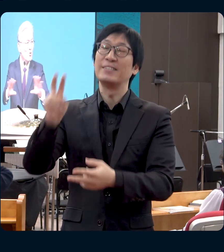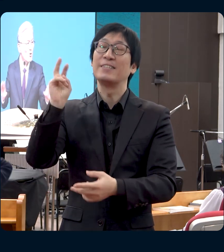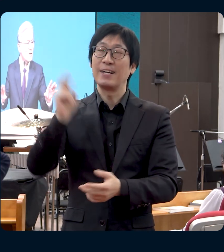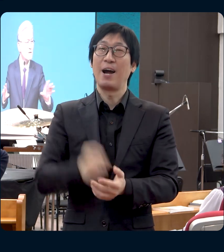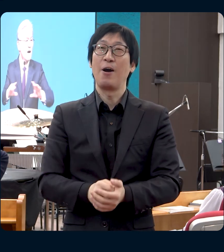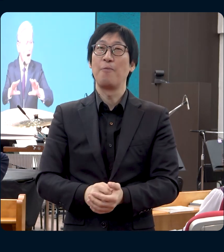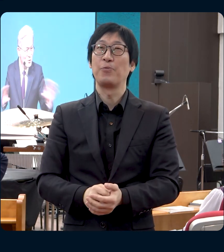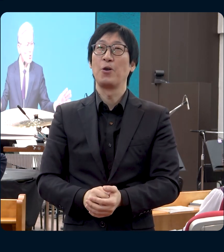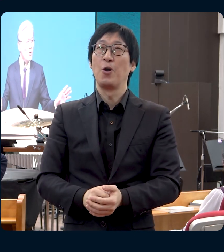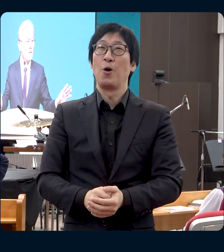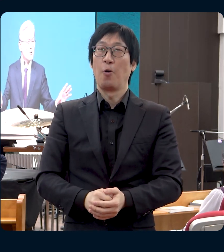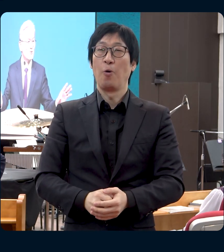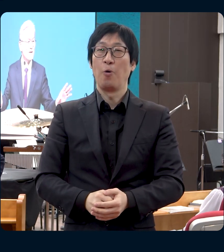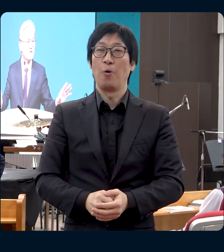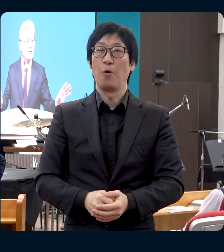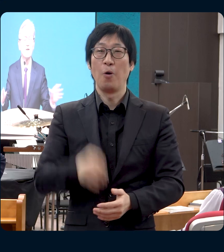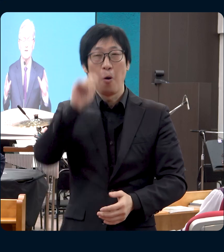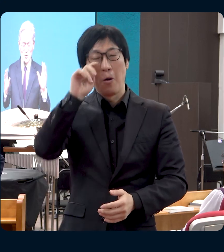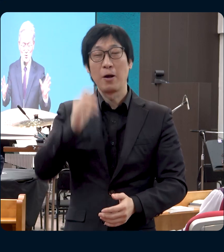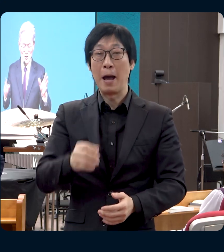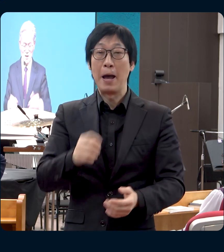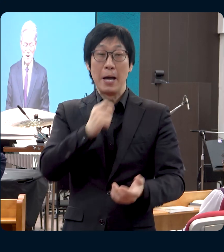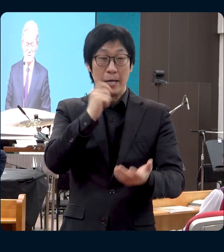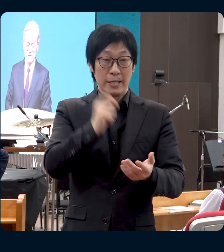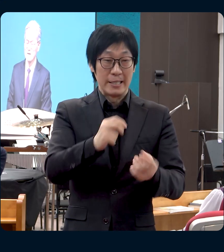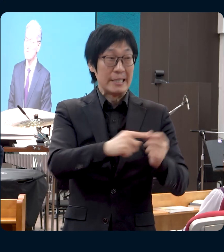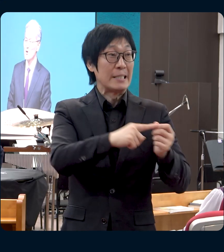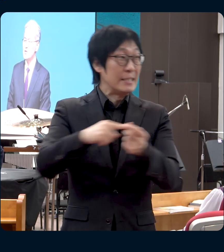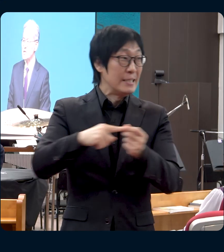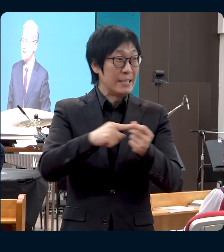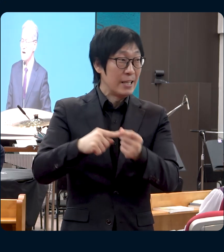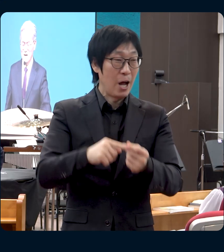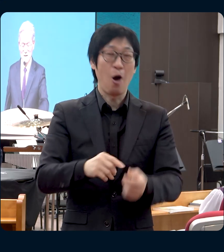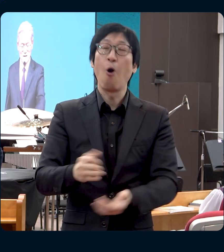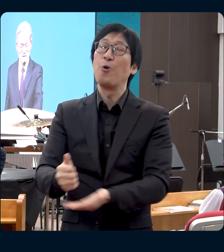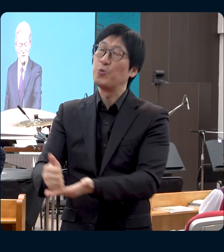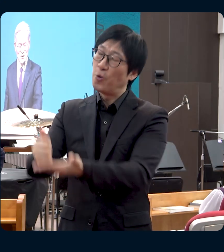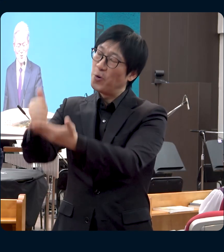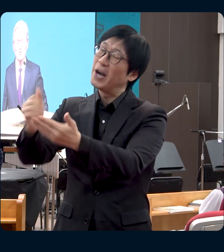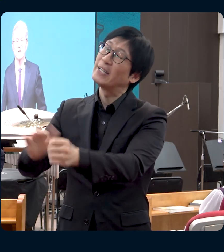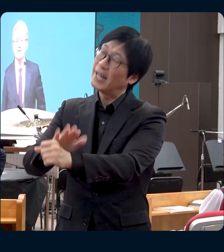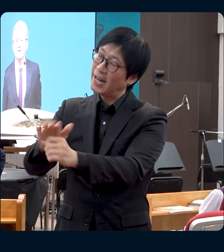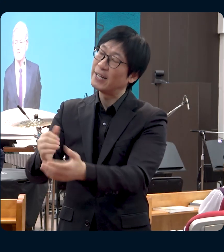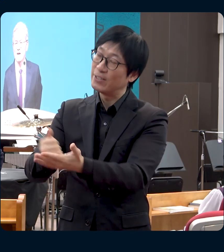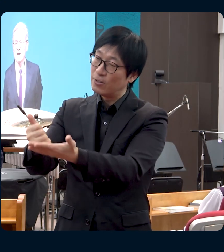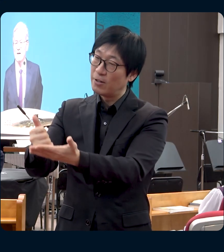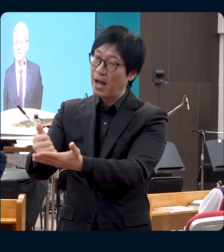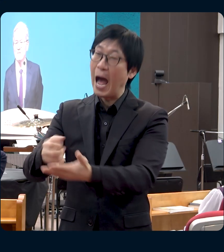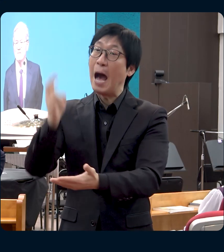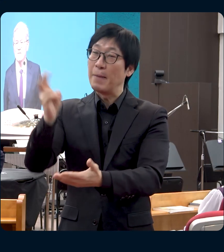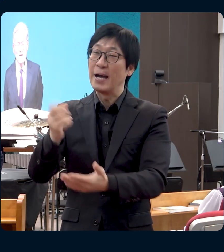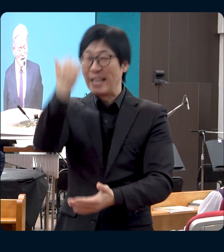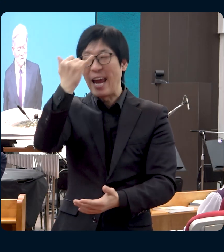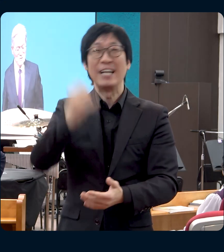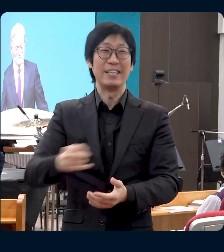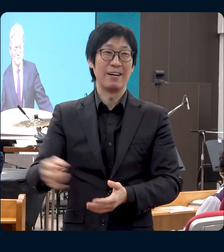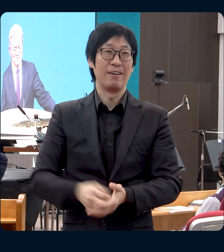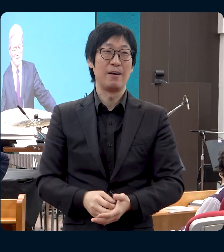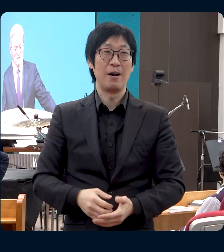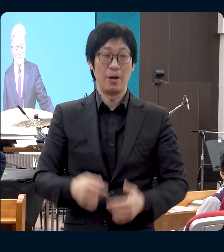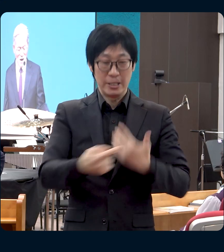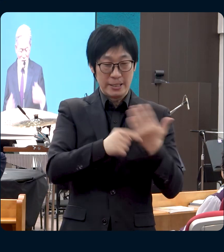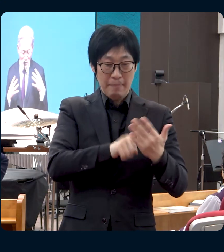늘 존경하는, 안 존경하면서도 말이죠, 이렇게 쓸 수 있잖아요. 이게 편지니까 의례적으로 그렇게 쓴 것이다.